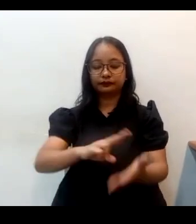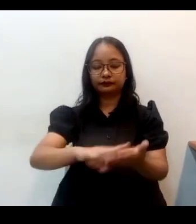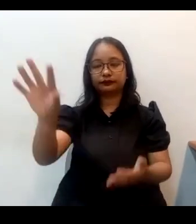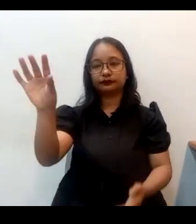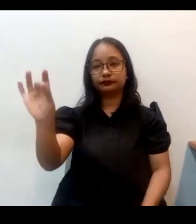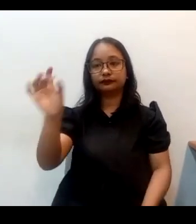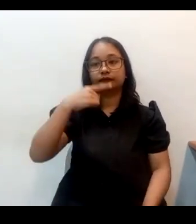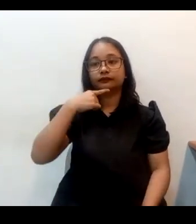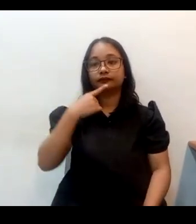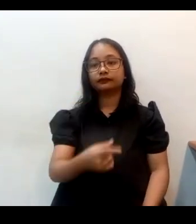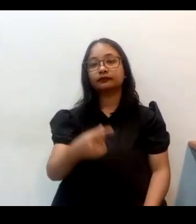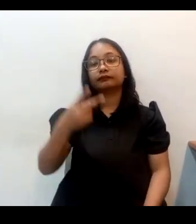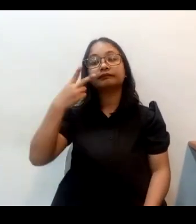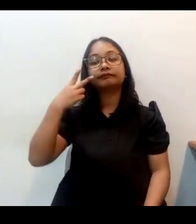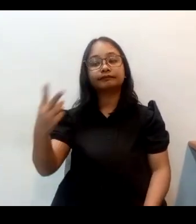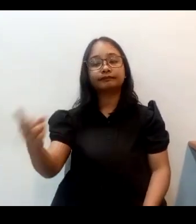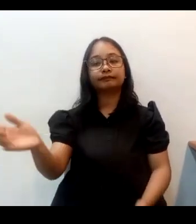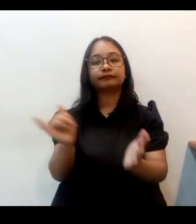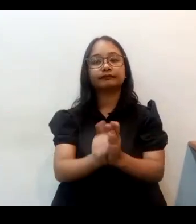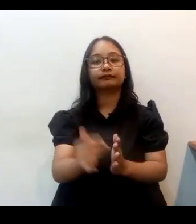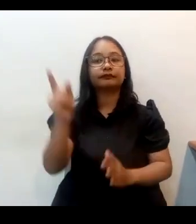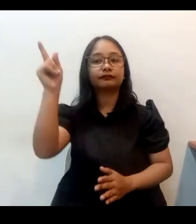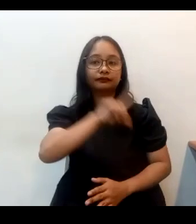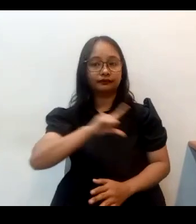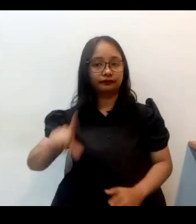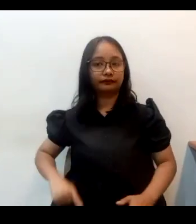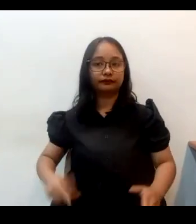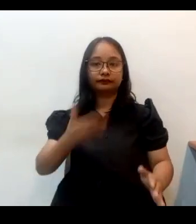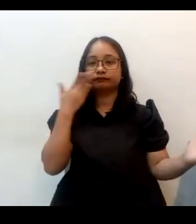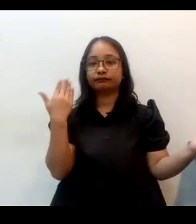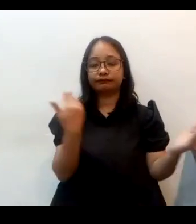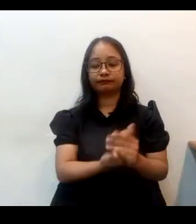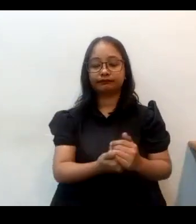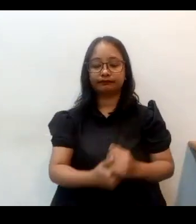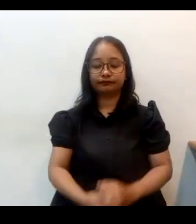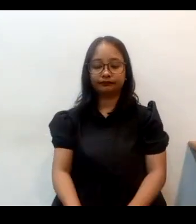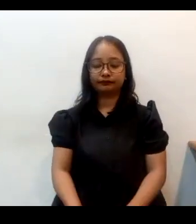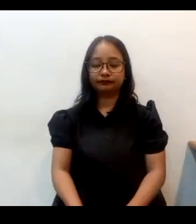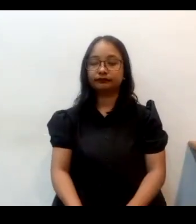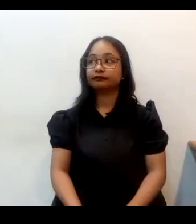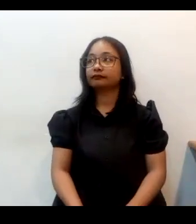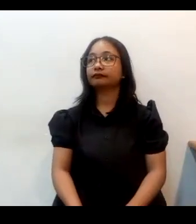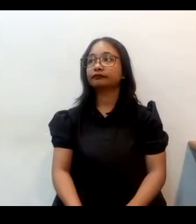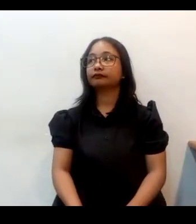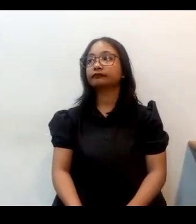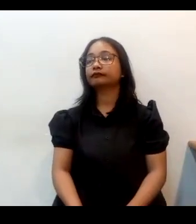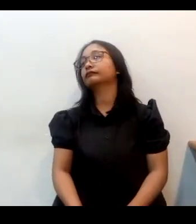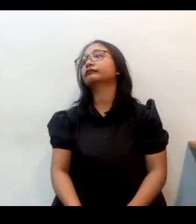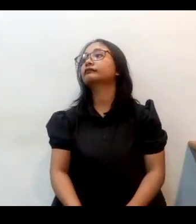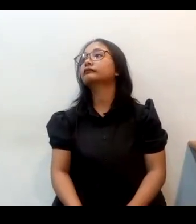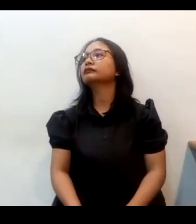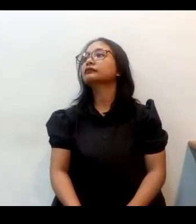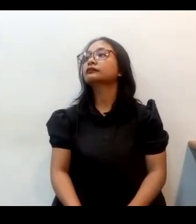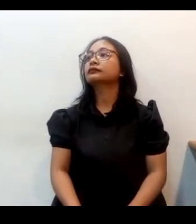sabi, o inyong subukan at tignan na mabuti ang Panginoon. That good things the Lord did